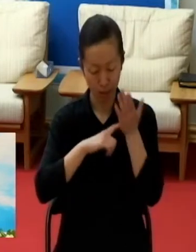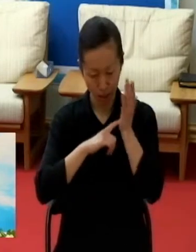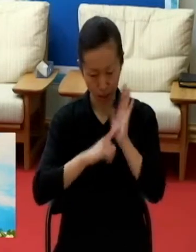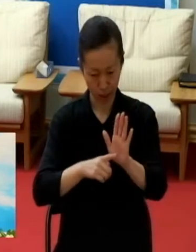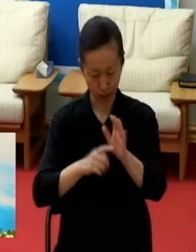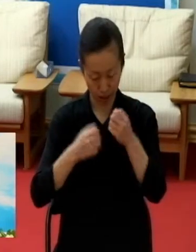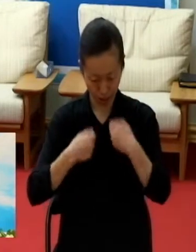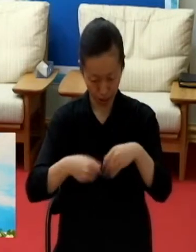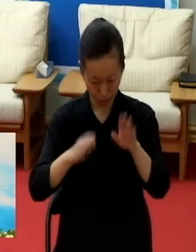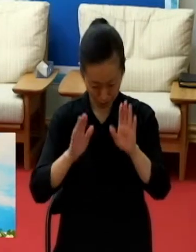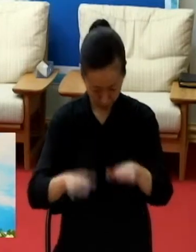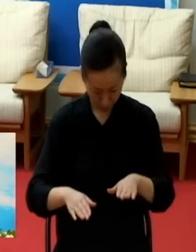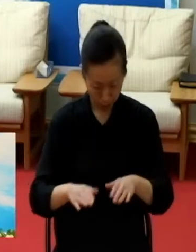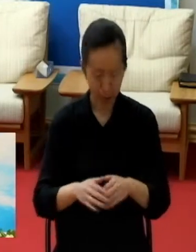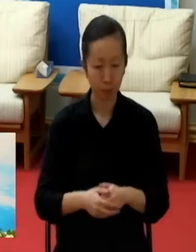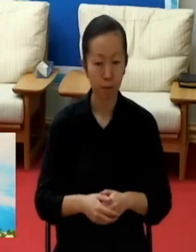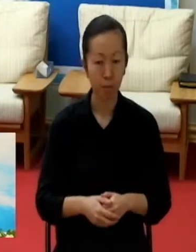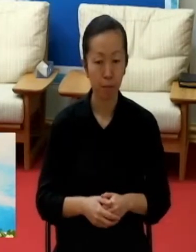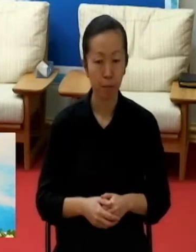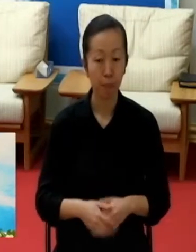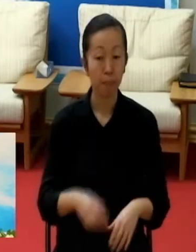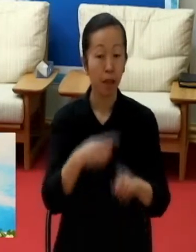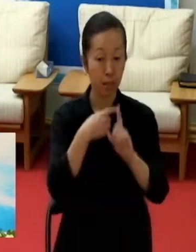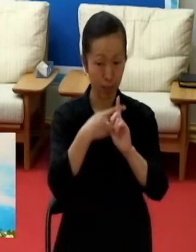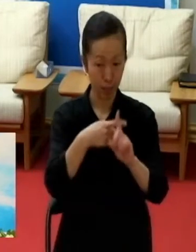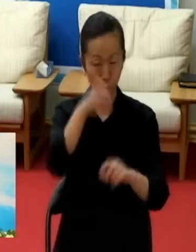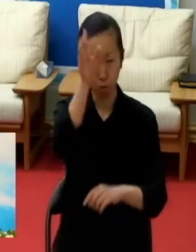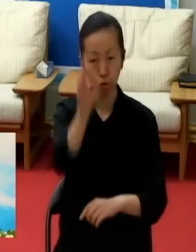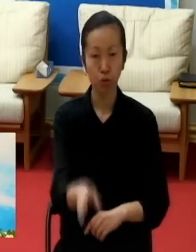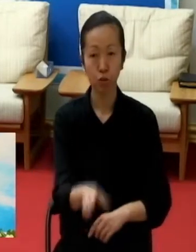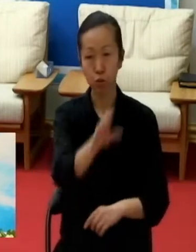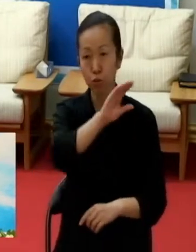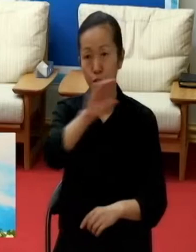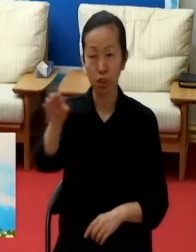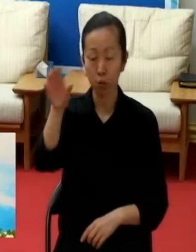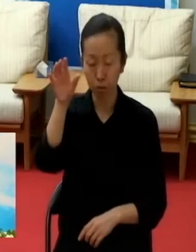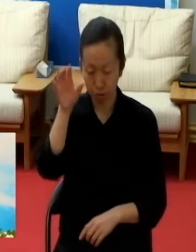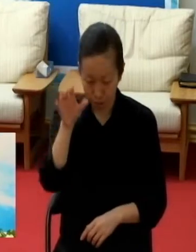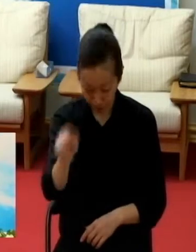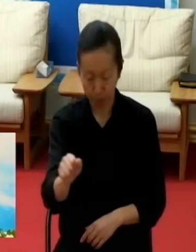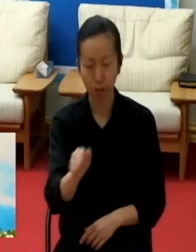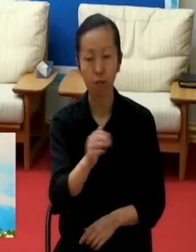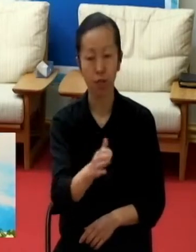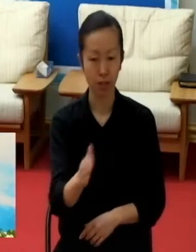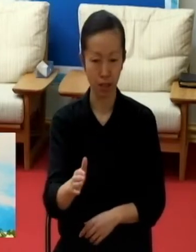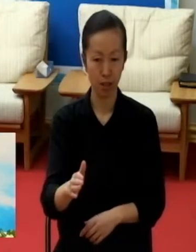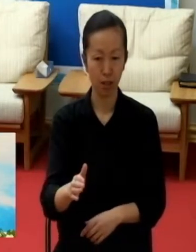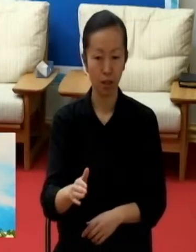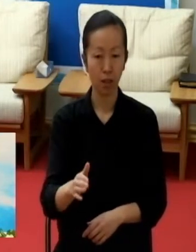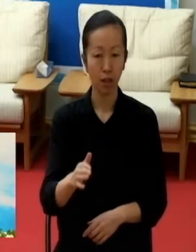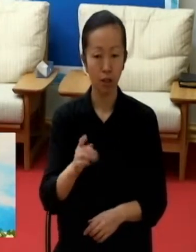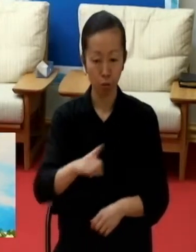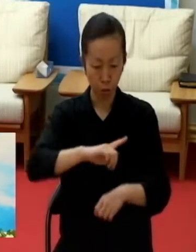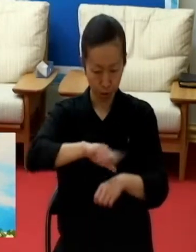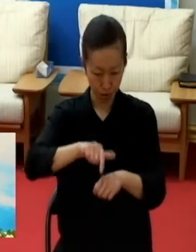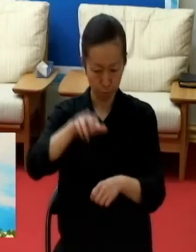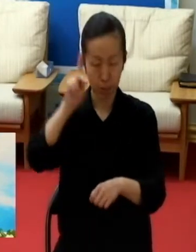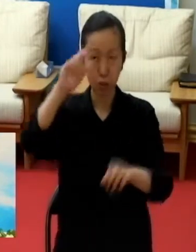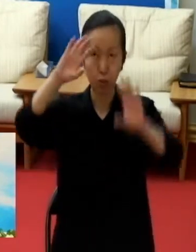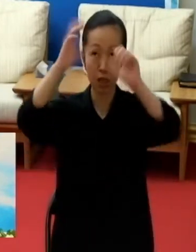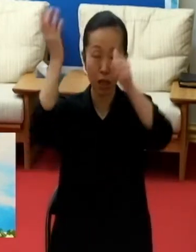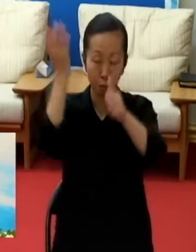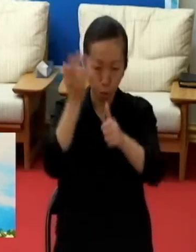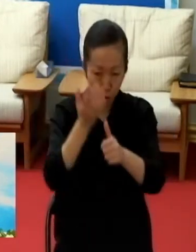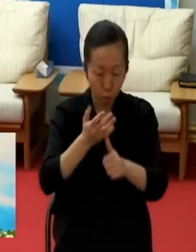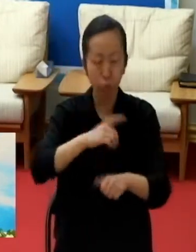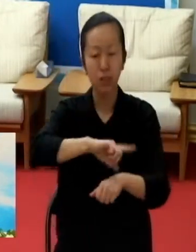います。 그리스도의 십자가를 붙잡아라. キリストの十字架をつかみ 그 なさい。 시간이 하나님 나라를 이루는 시간이다. その時間が神の御国を望